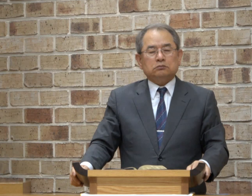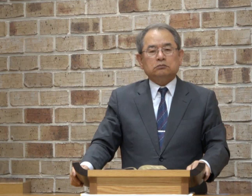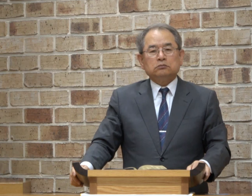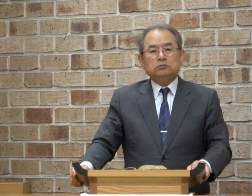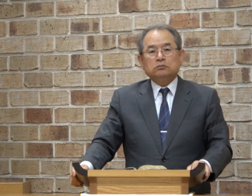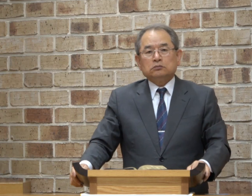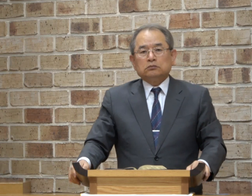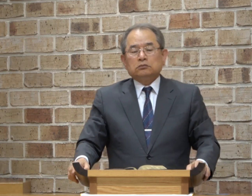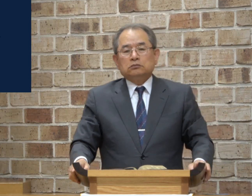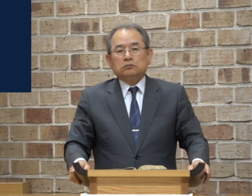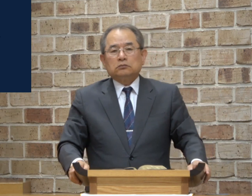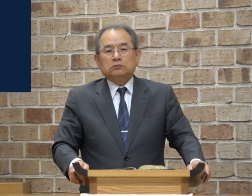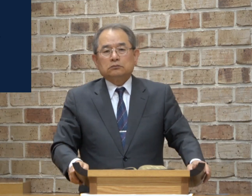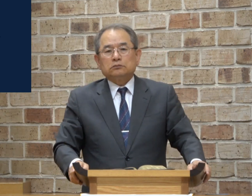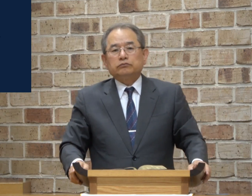생명책의 이름을 지우고 심판이 있을 것입니다.